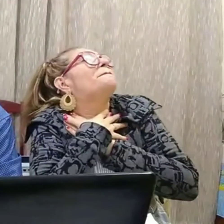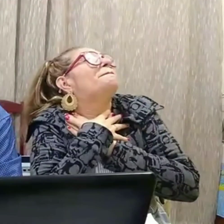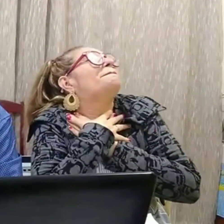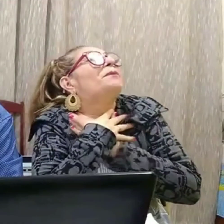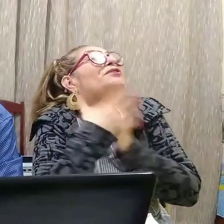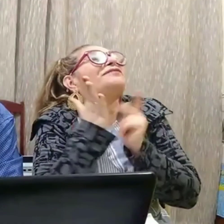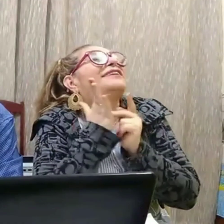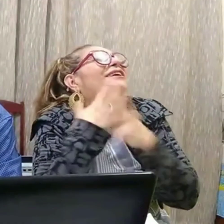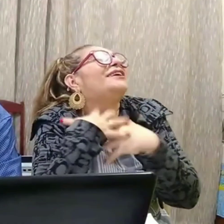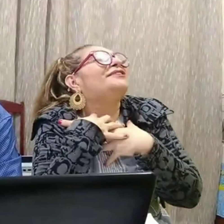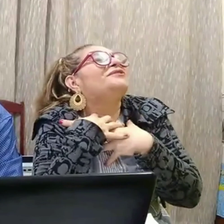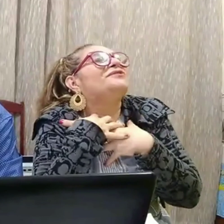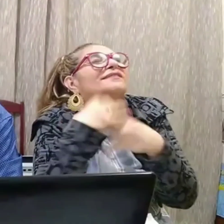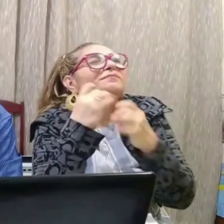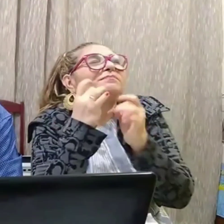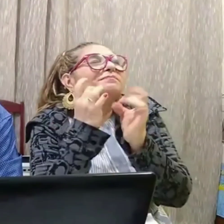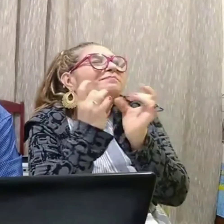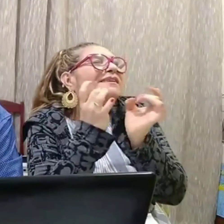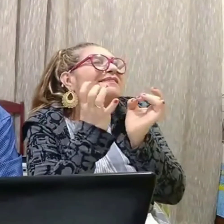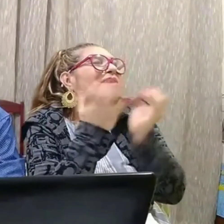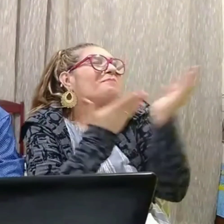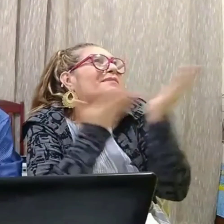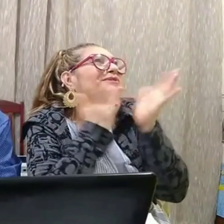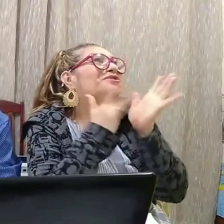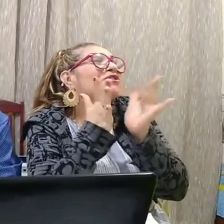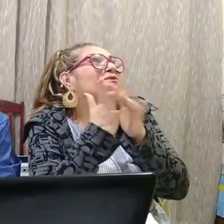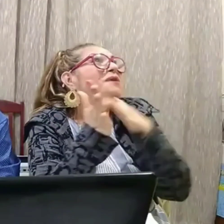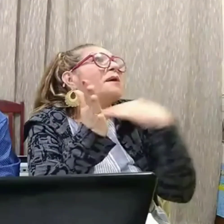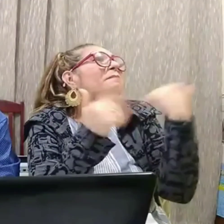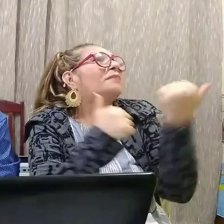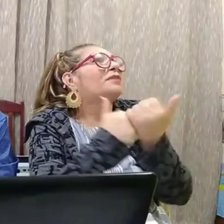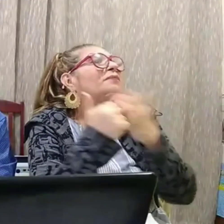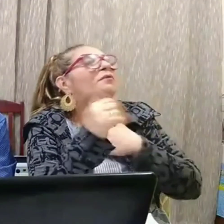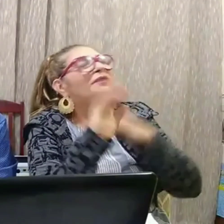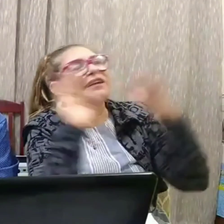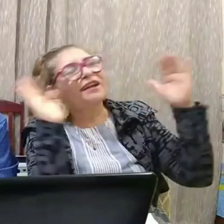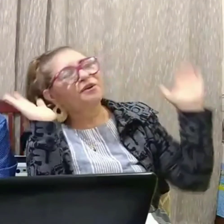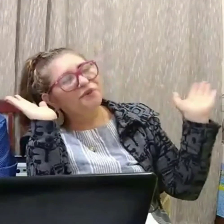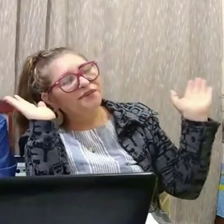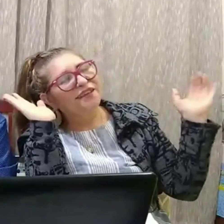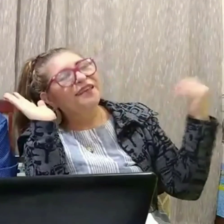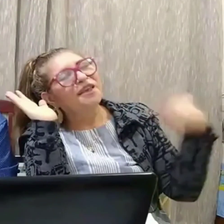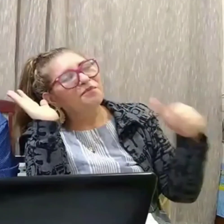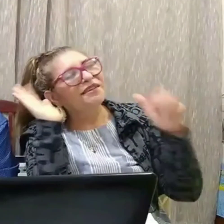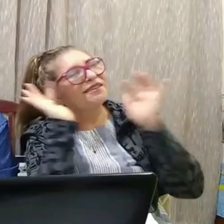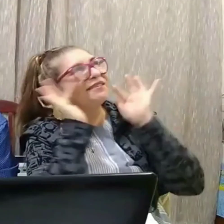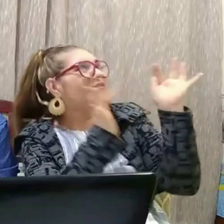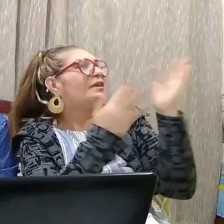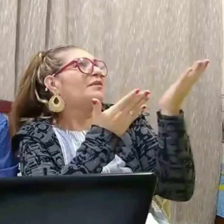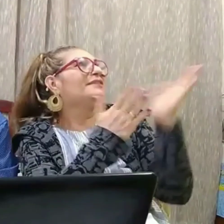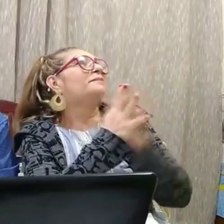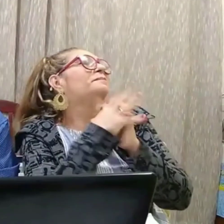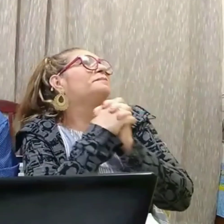maneira maravilhosa, a ponto de mandar o teu filho para morrer por mim. E eu preciso ser fiel a ti. O meu